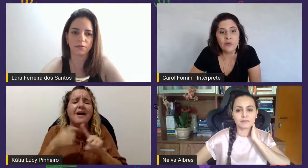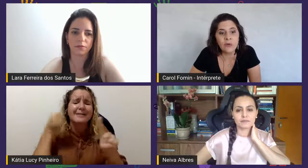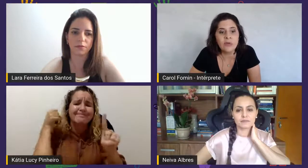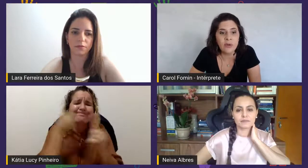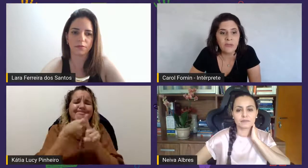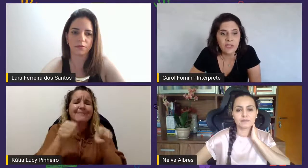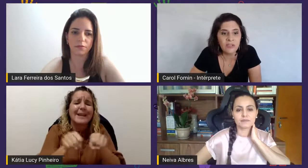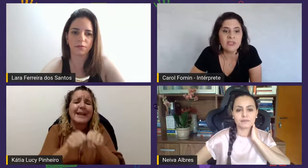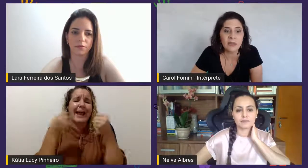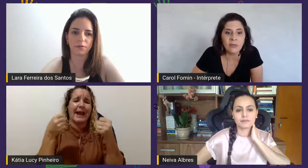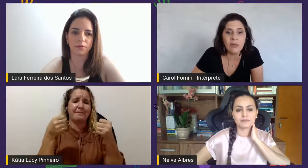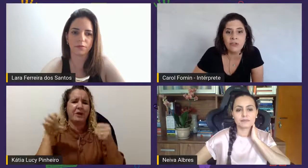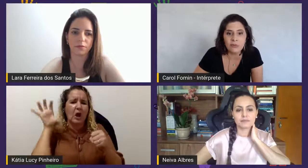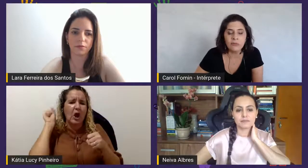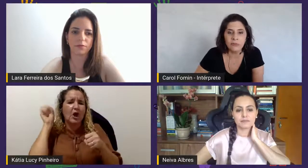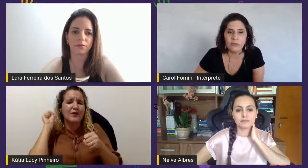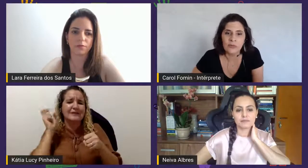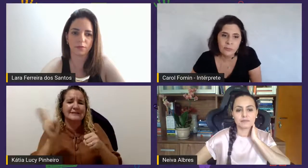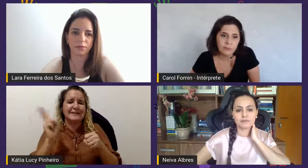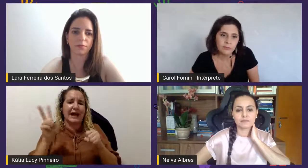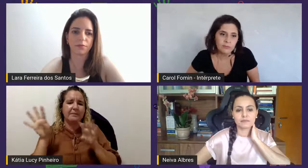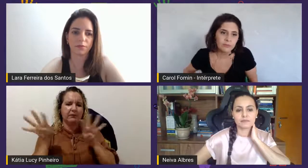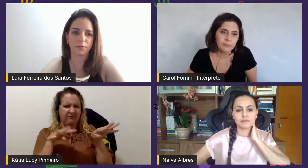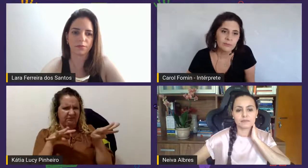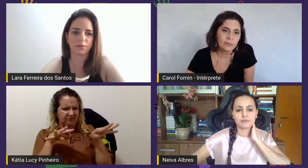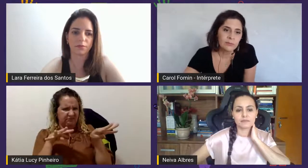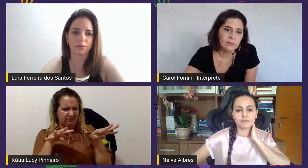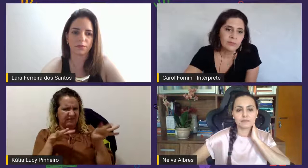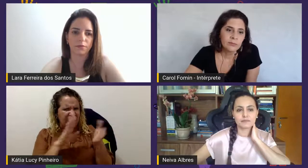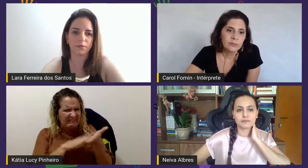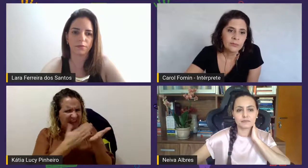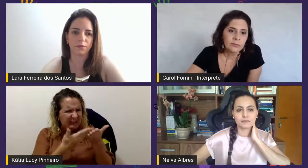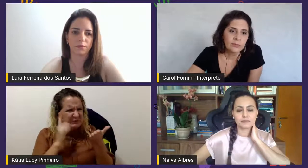que surdos e ouvintes atuem juntos.